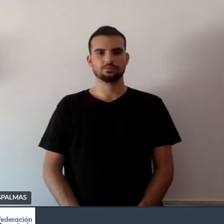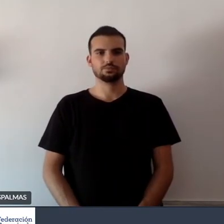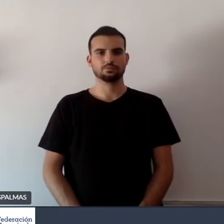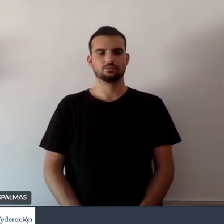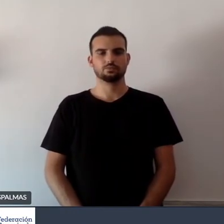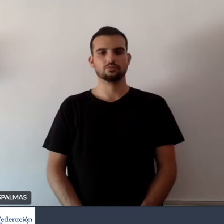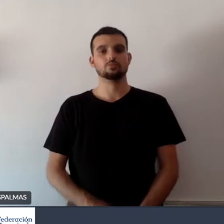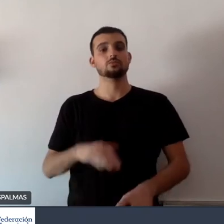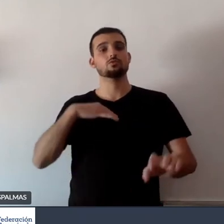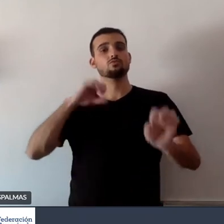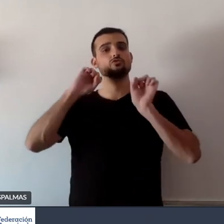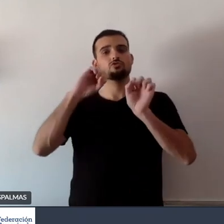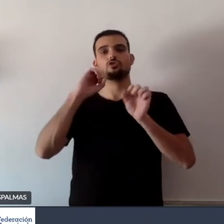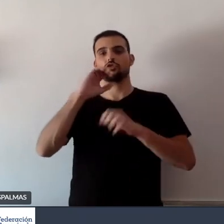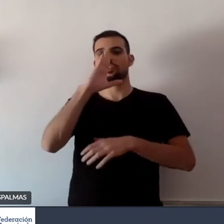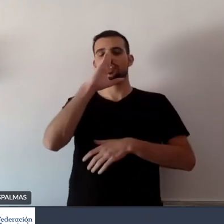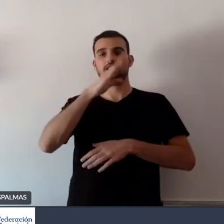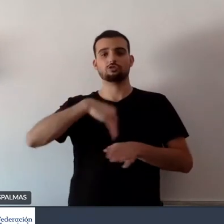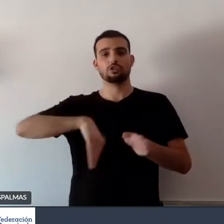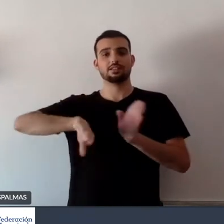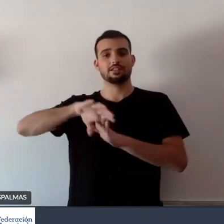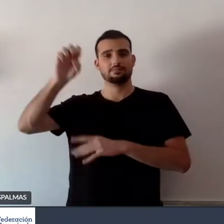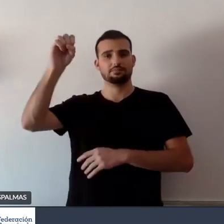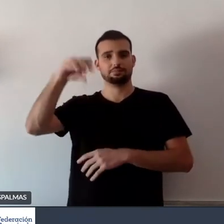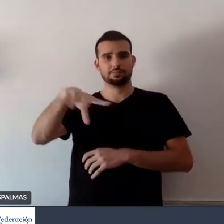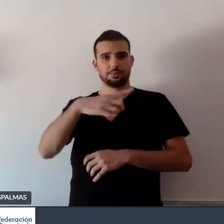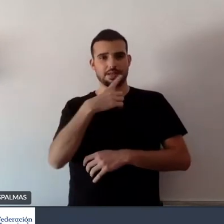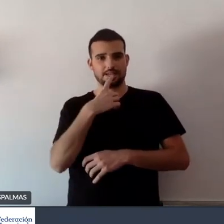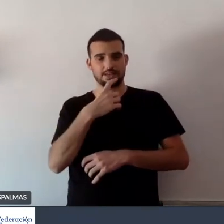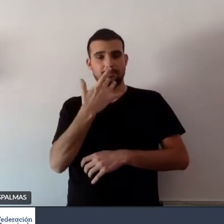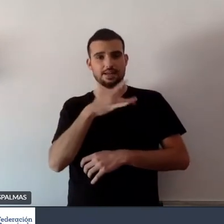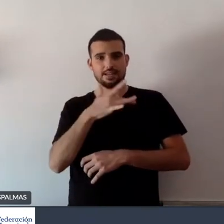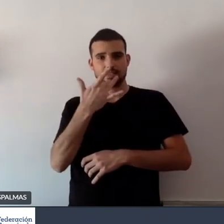Bloqueo directo lateral, sorrol al codo